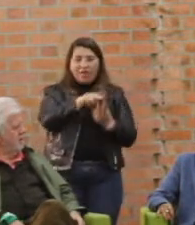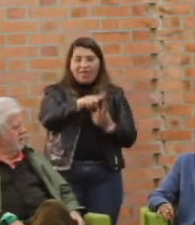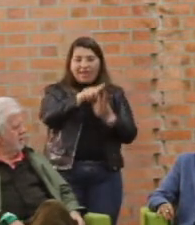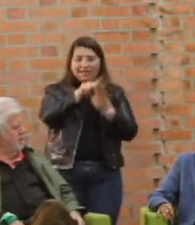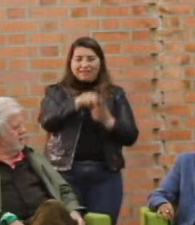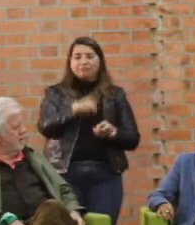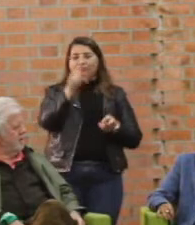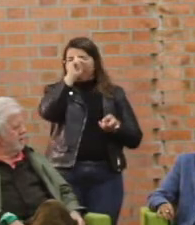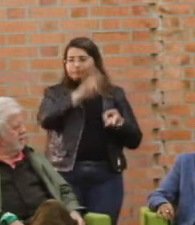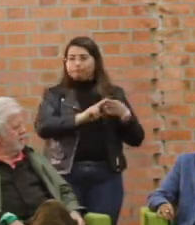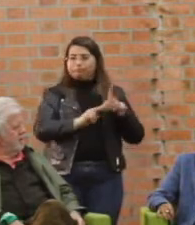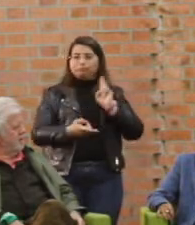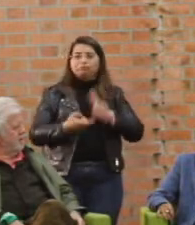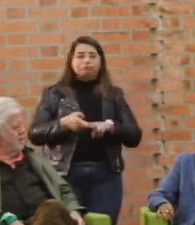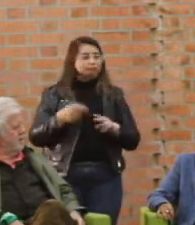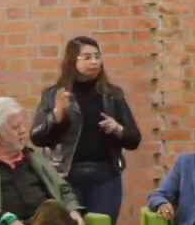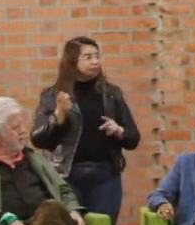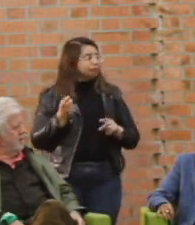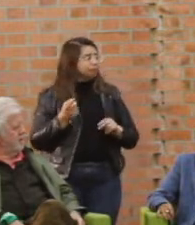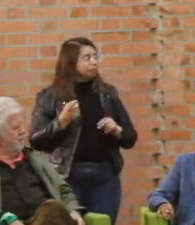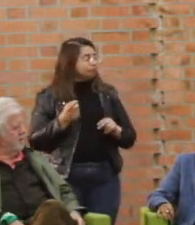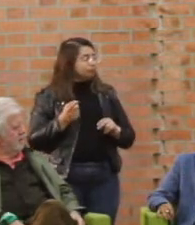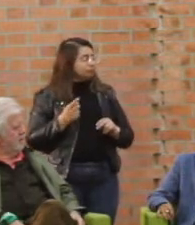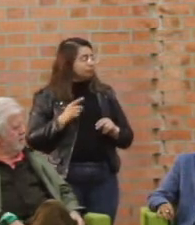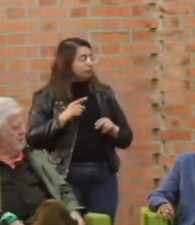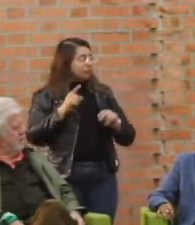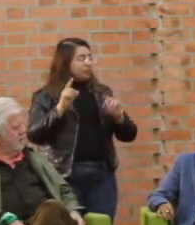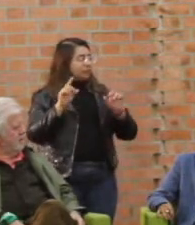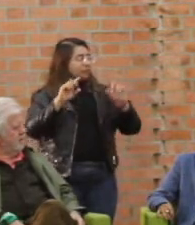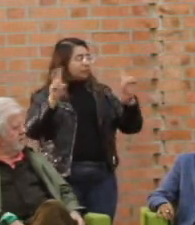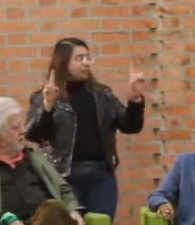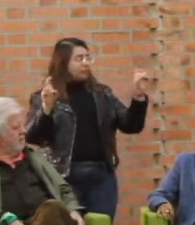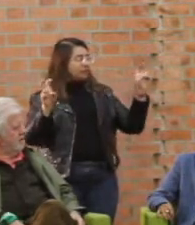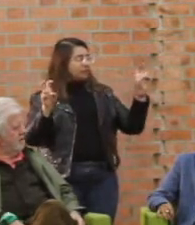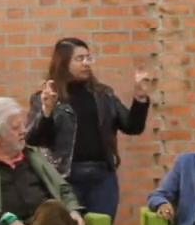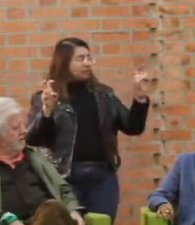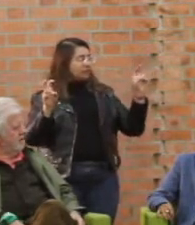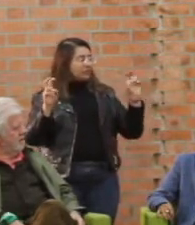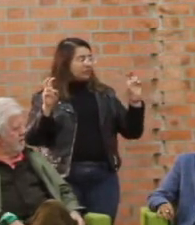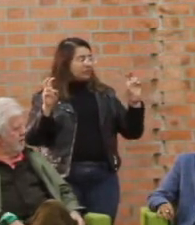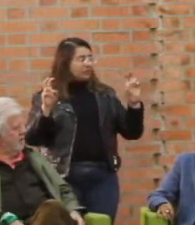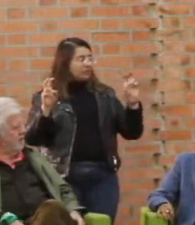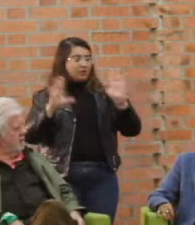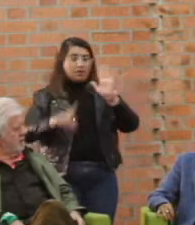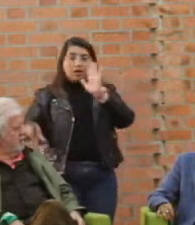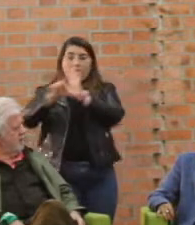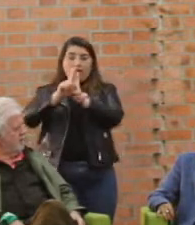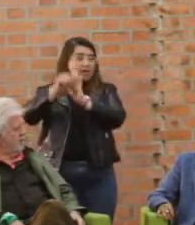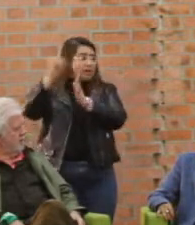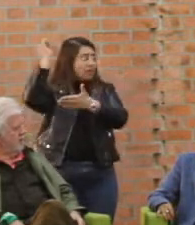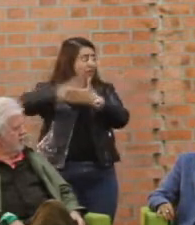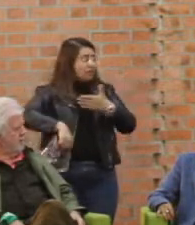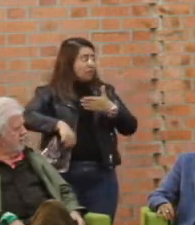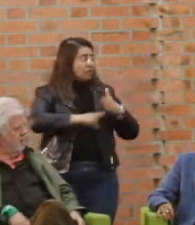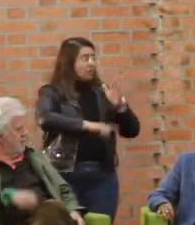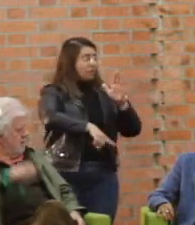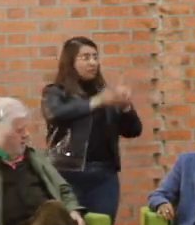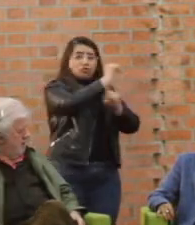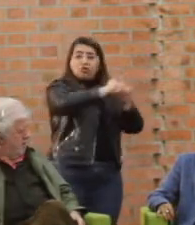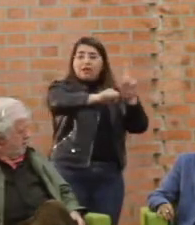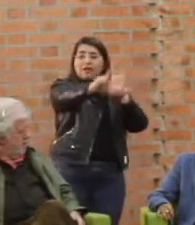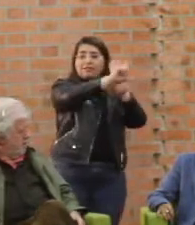este en el almuerzo entre la despenalización jurídica y la despenalización